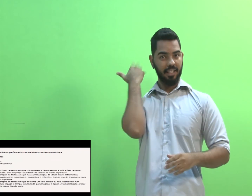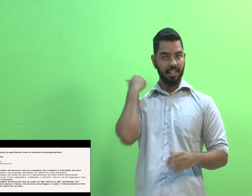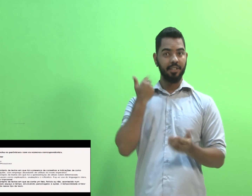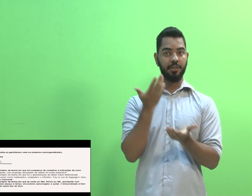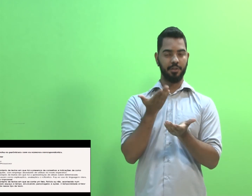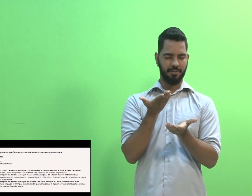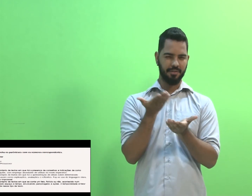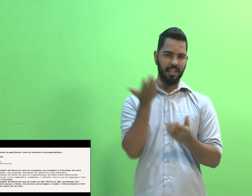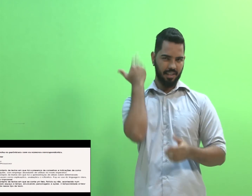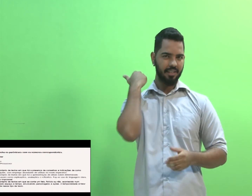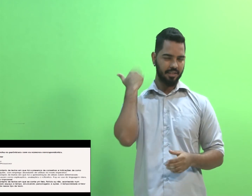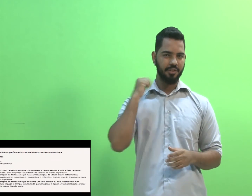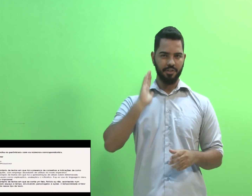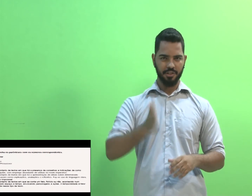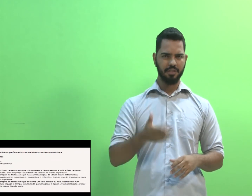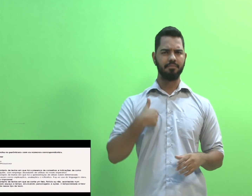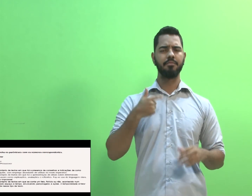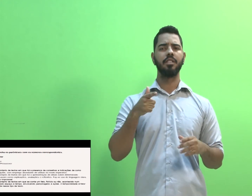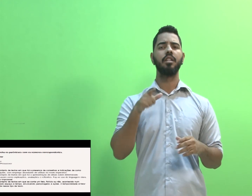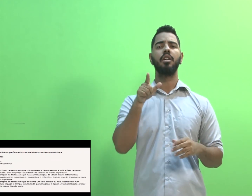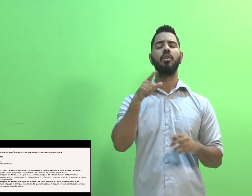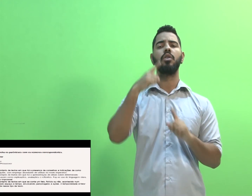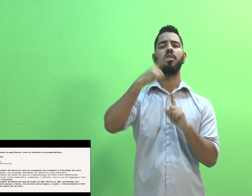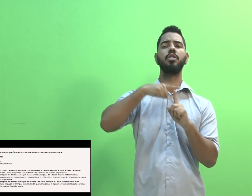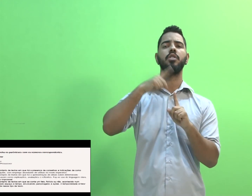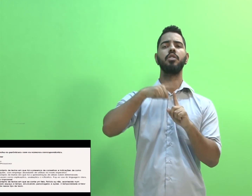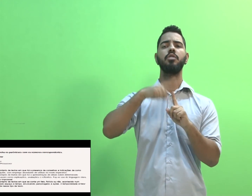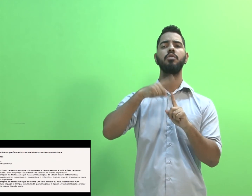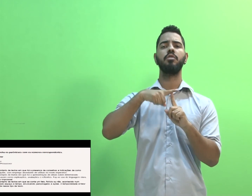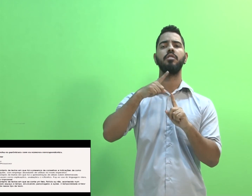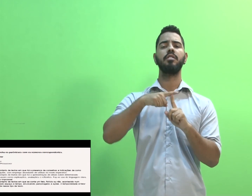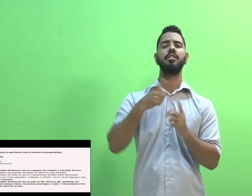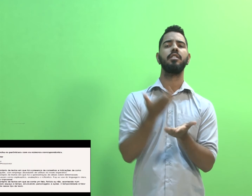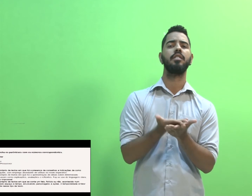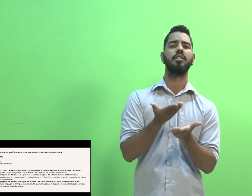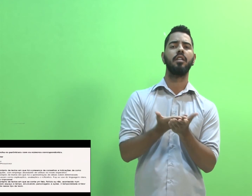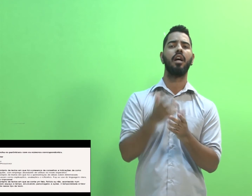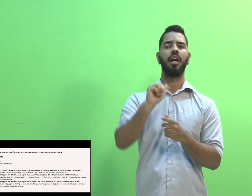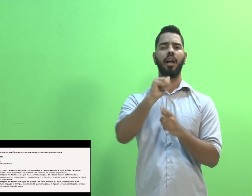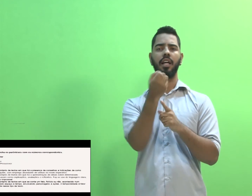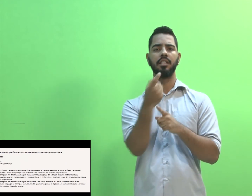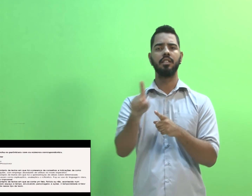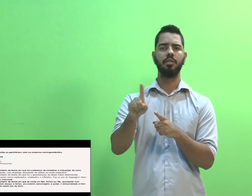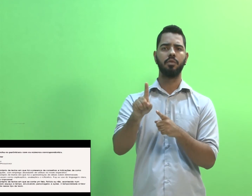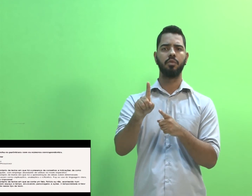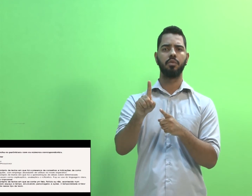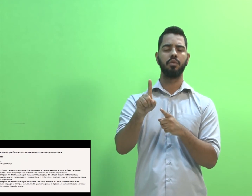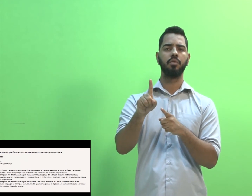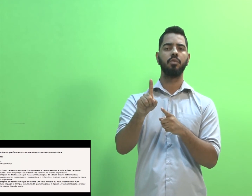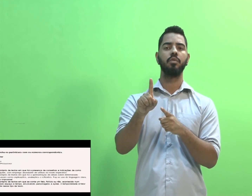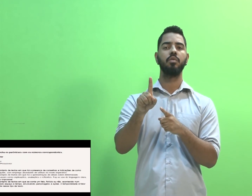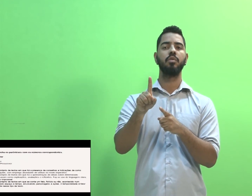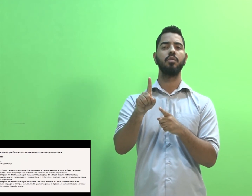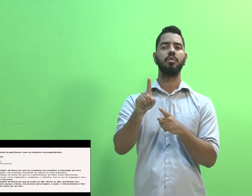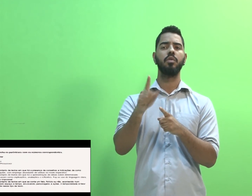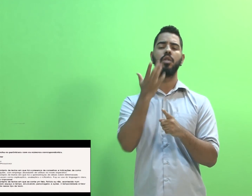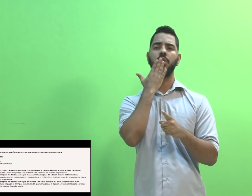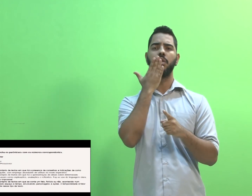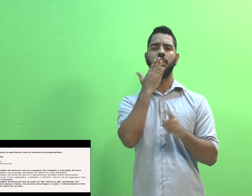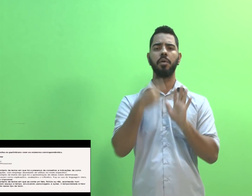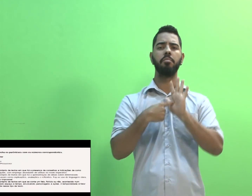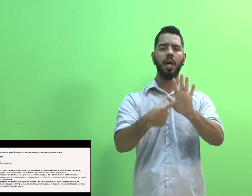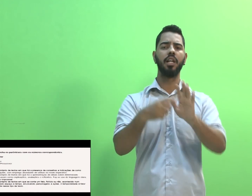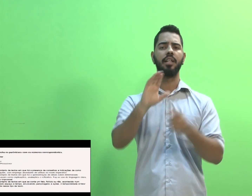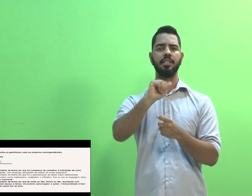como realizar uma ação? A injunção, exatamente, ou a prescrição, que são normalmente os textos de manuais